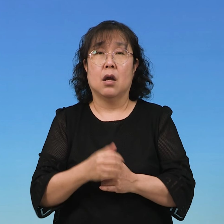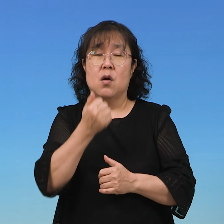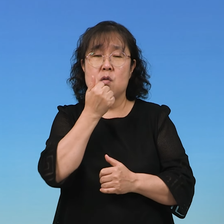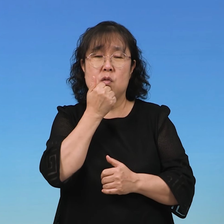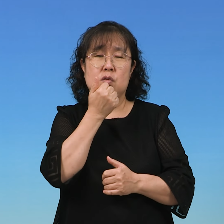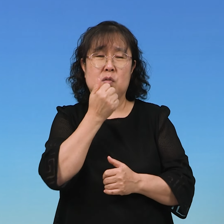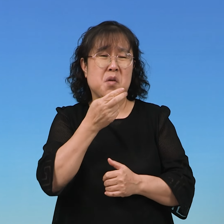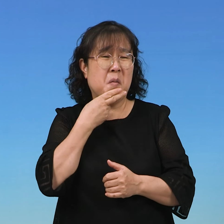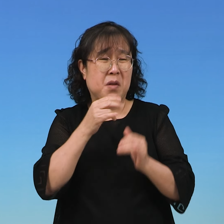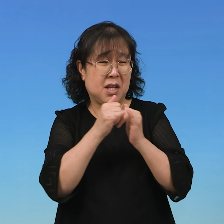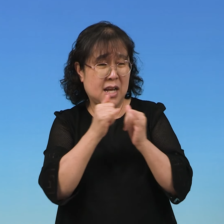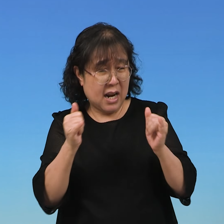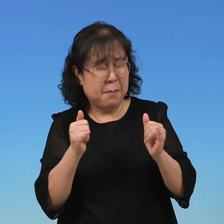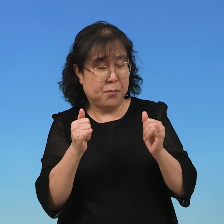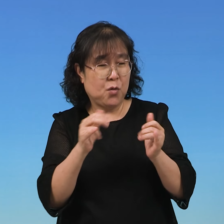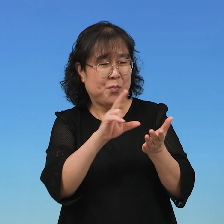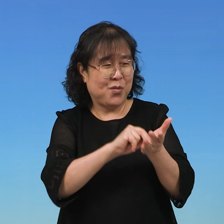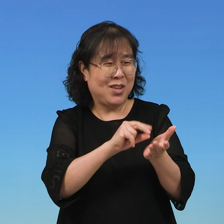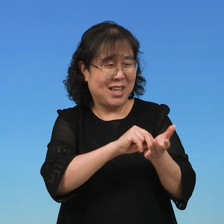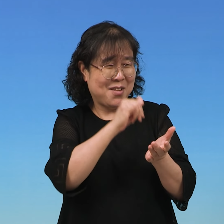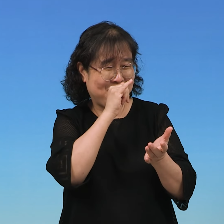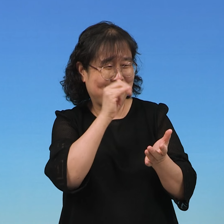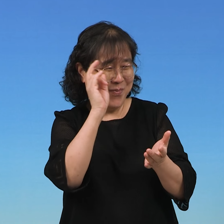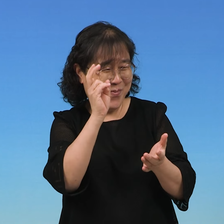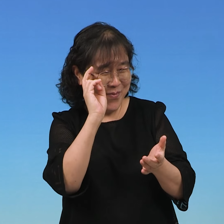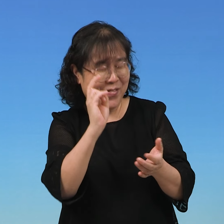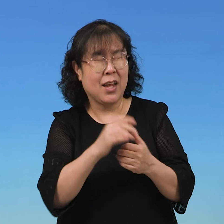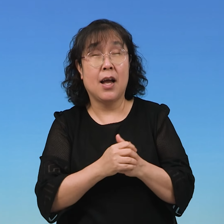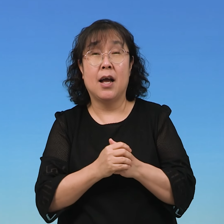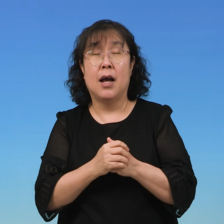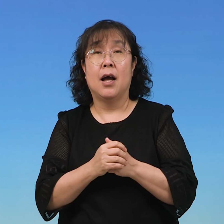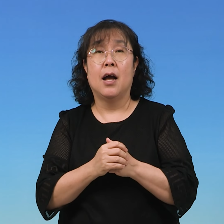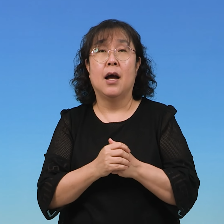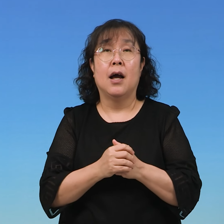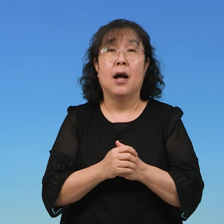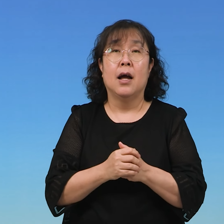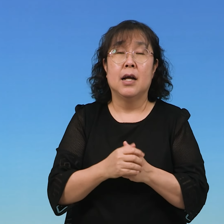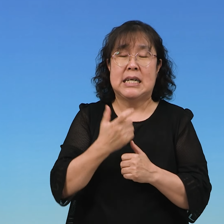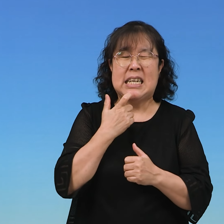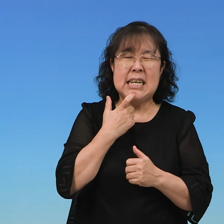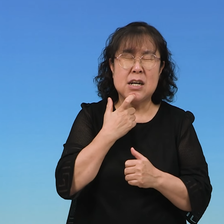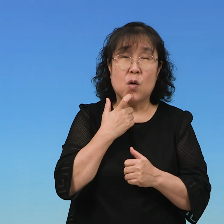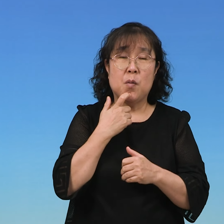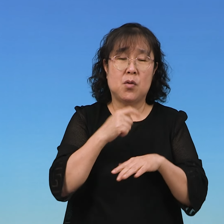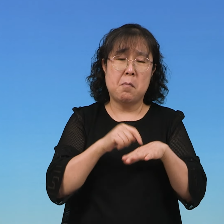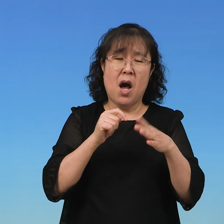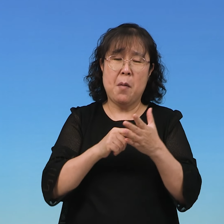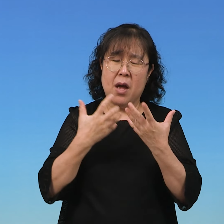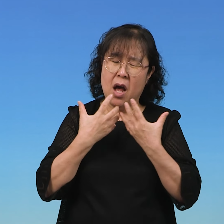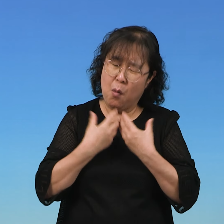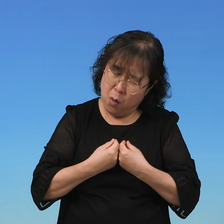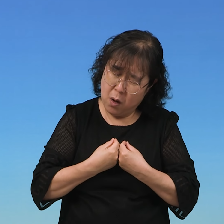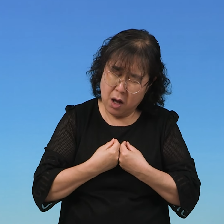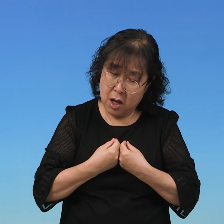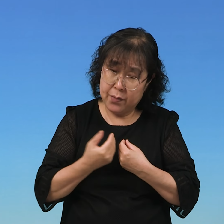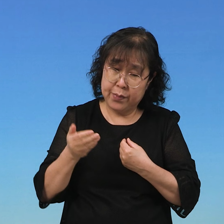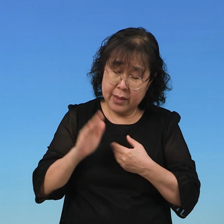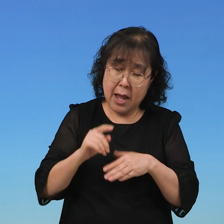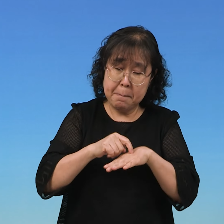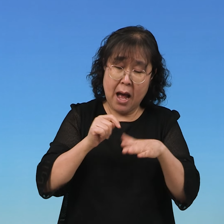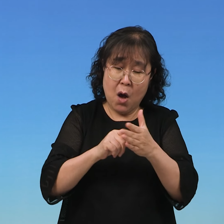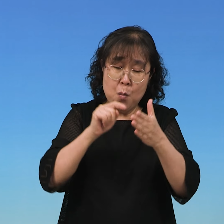웃는 분은 왜 그런지 모르겠습니다. 하여튼 지금 야곱은 깔아앉아 있는 상황인데요,